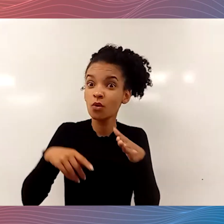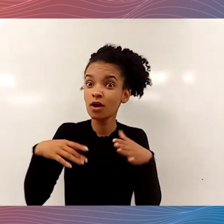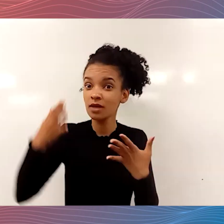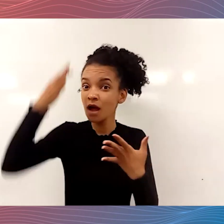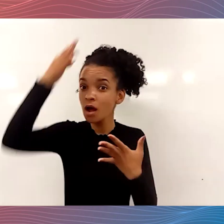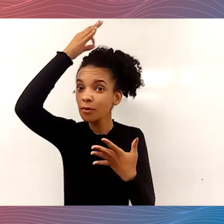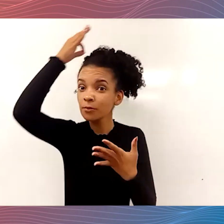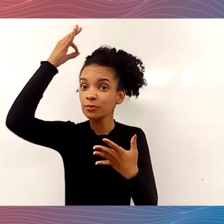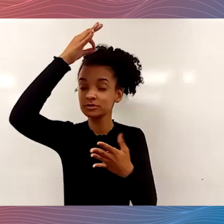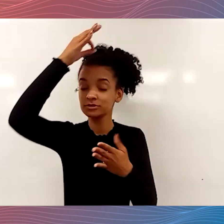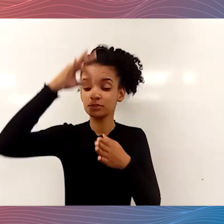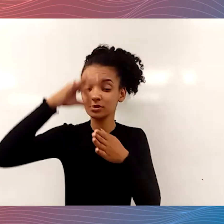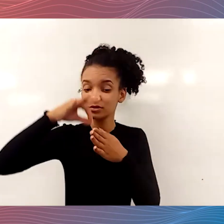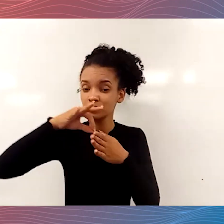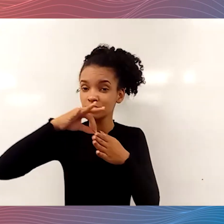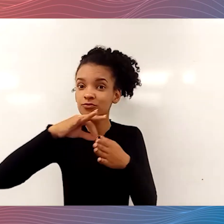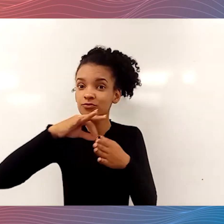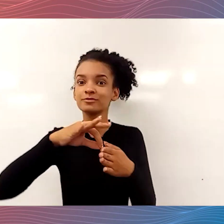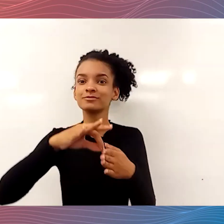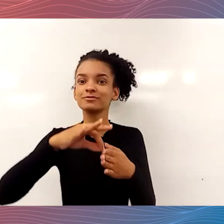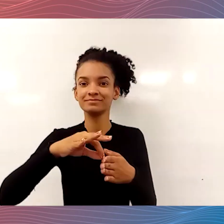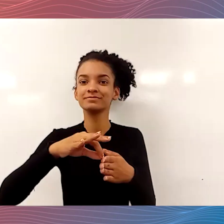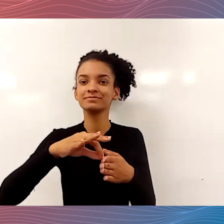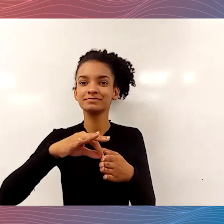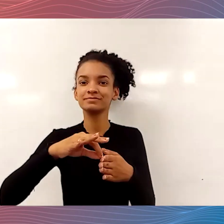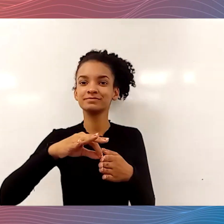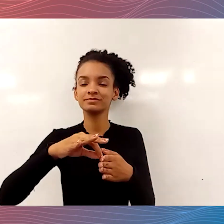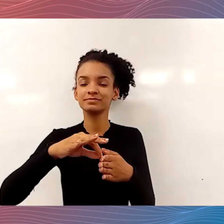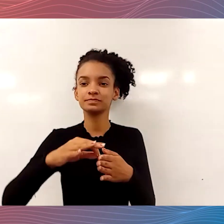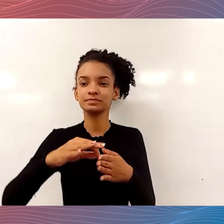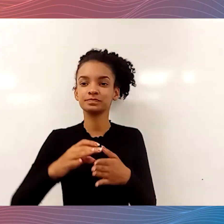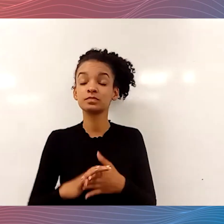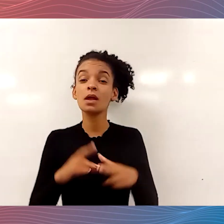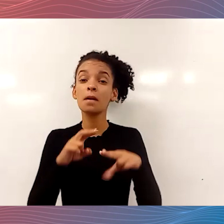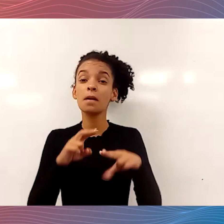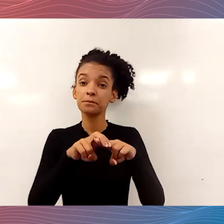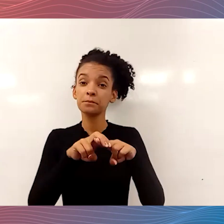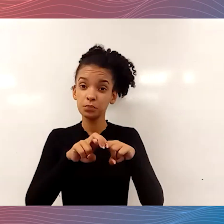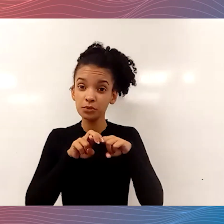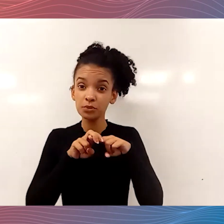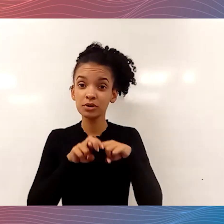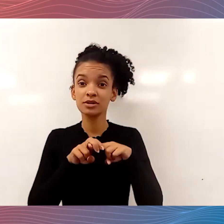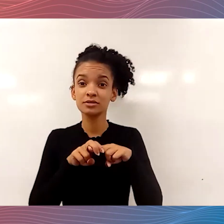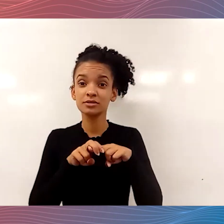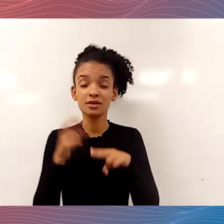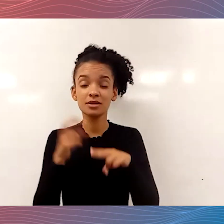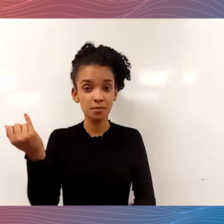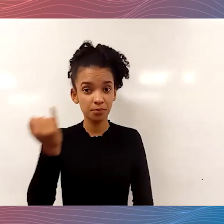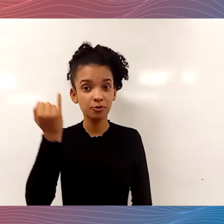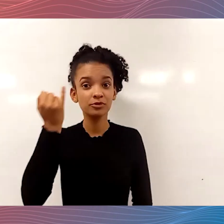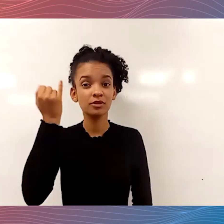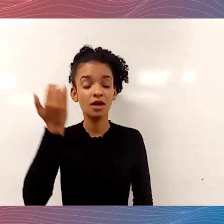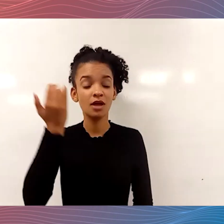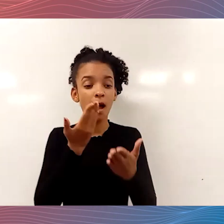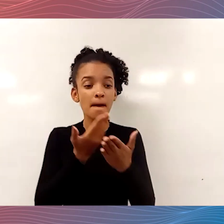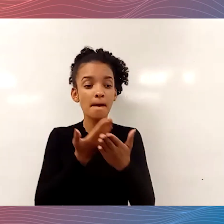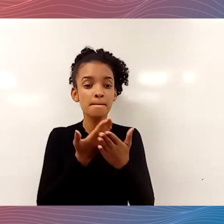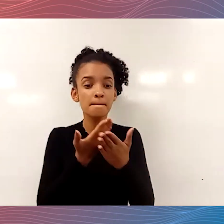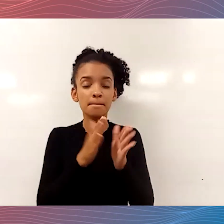Porque a minha direção é do Espírito. Por isso, irmãos, é importante a imersão, é importante mergulhar nesse rio.